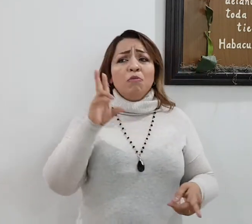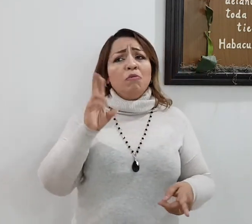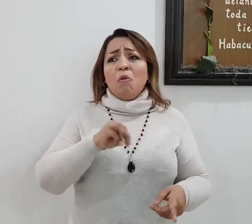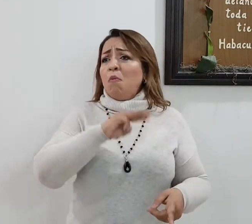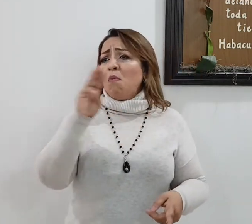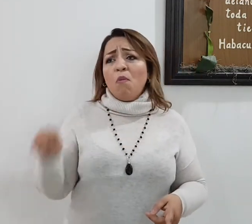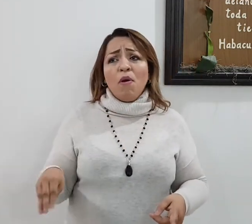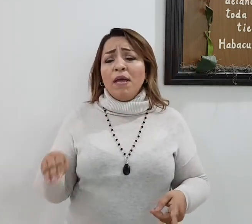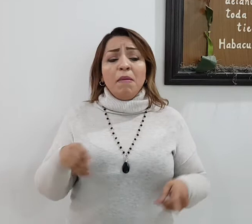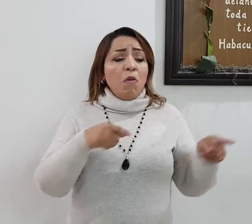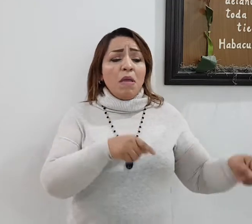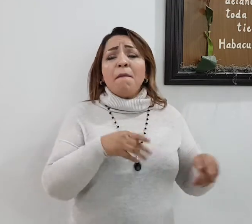no podía quitar la piedra?